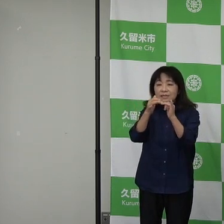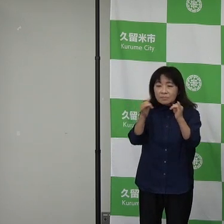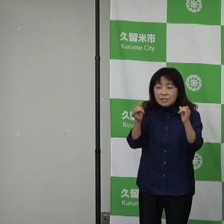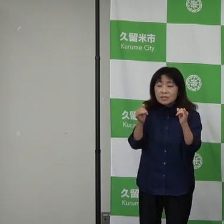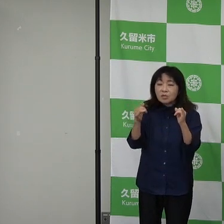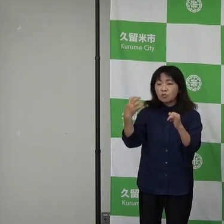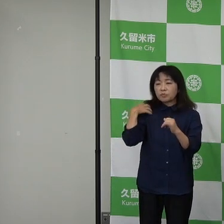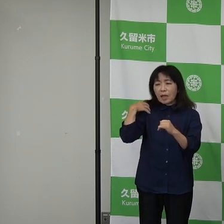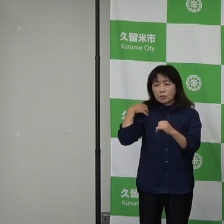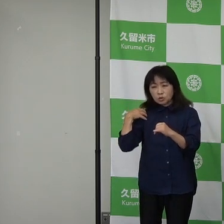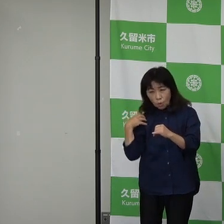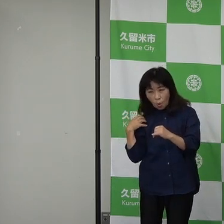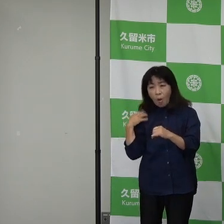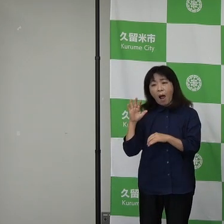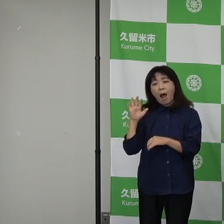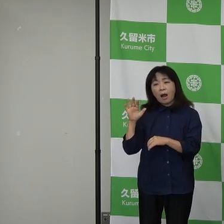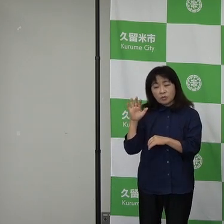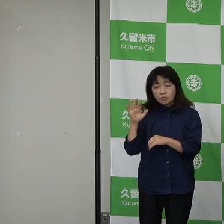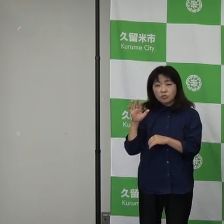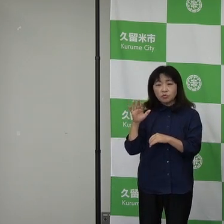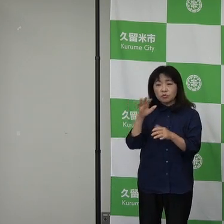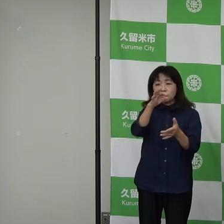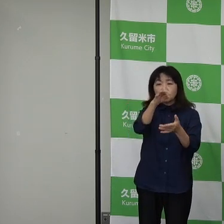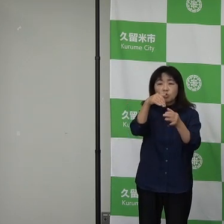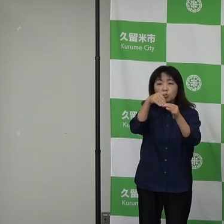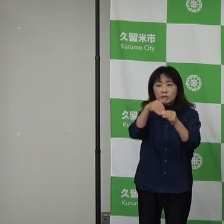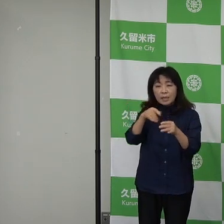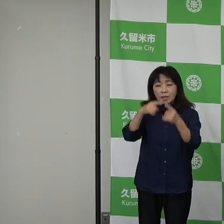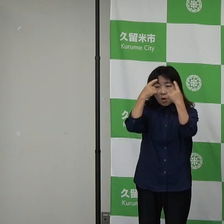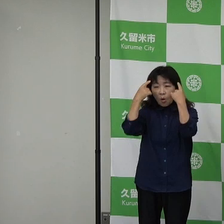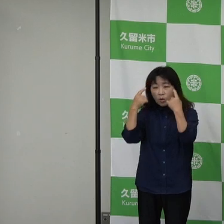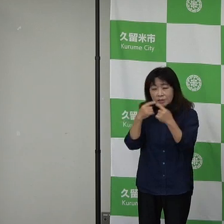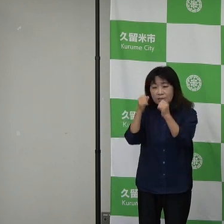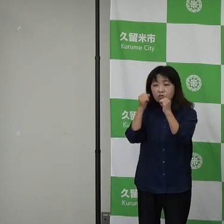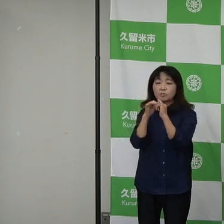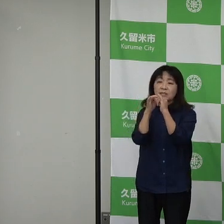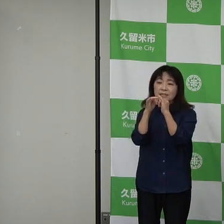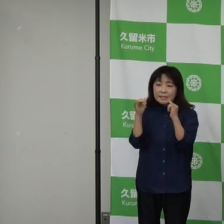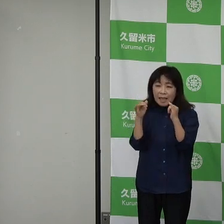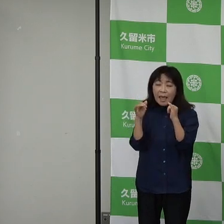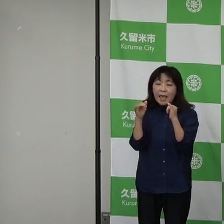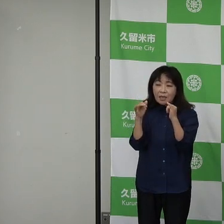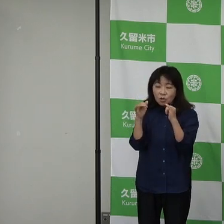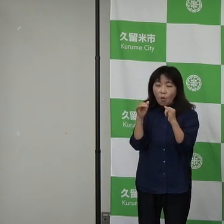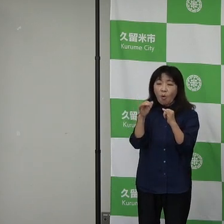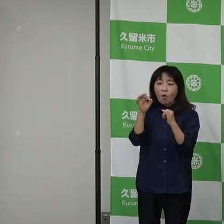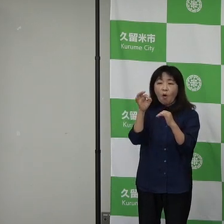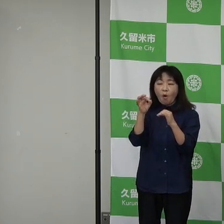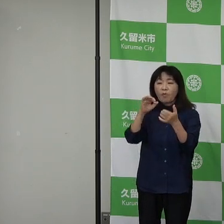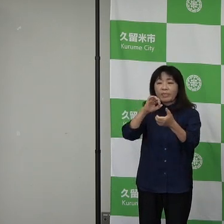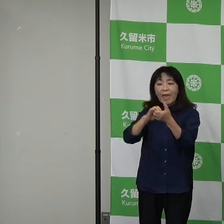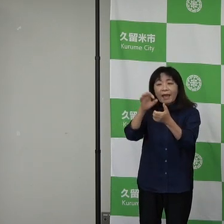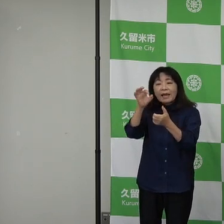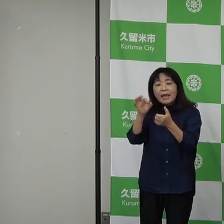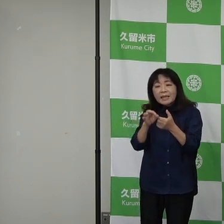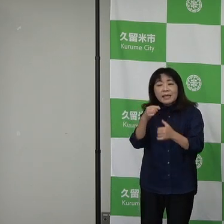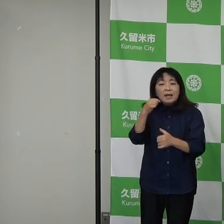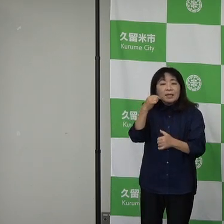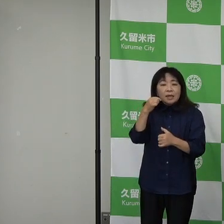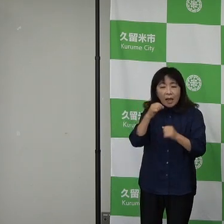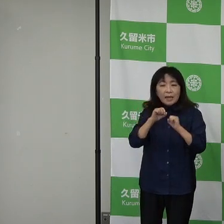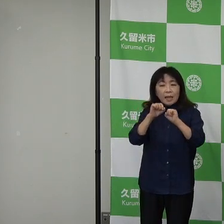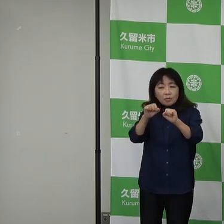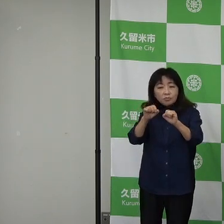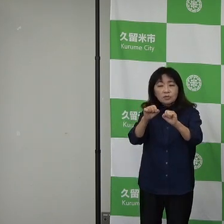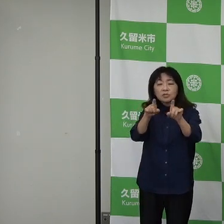負担増を踏まえ、所得税や個人住民税の定額減税が行われることに伴